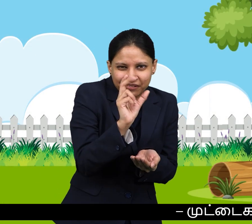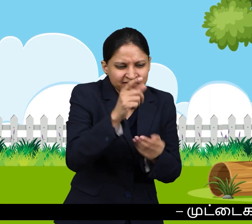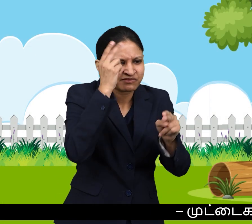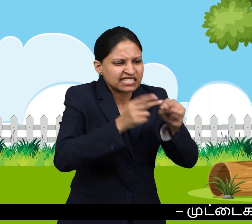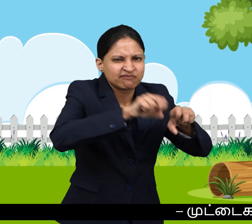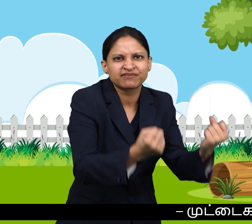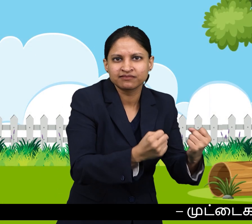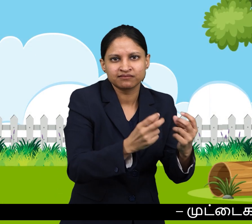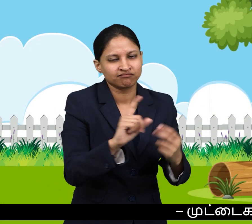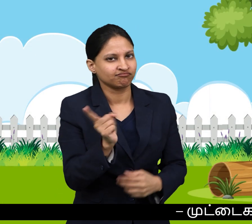உடைத்தல்,